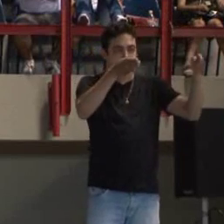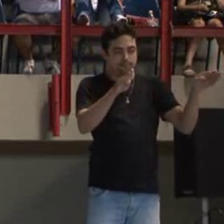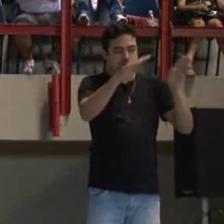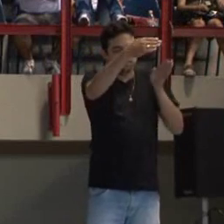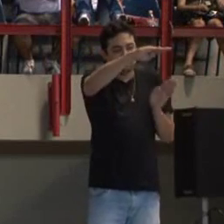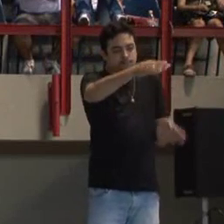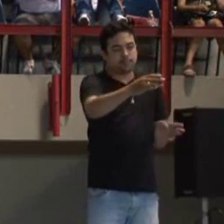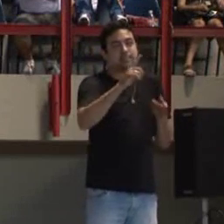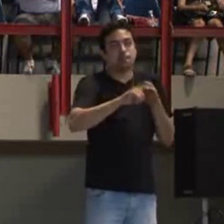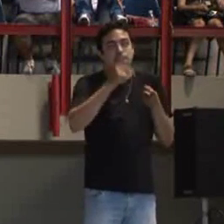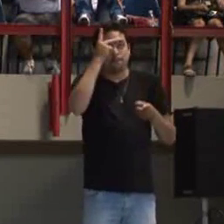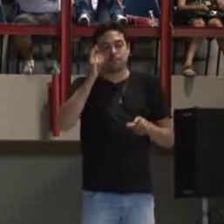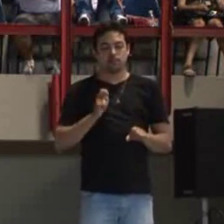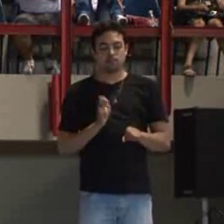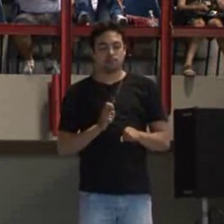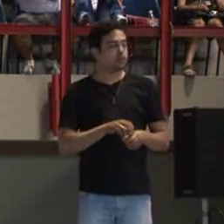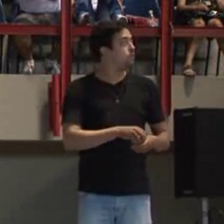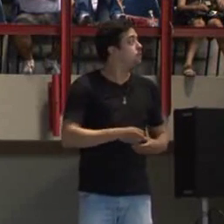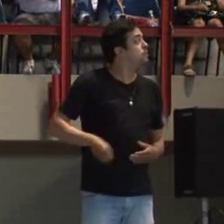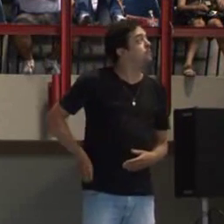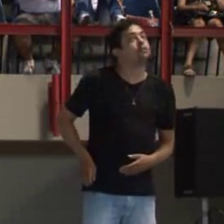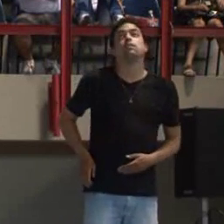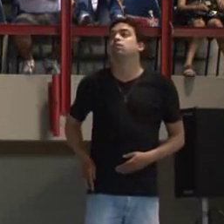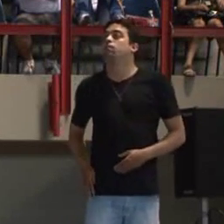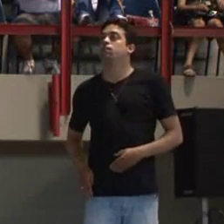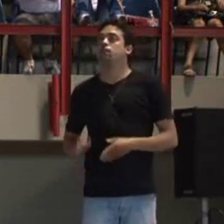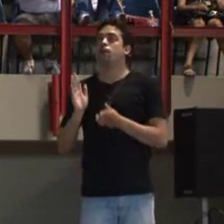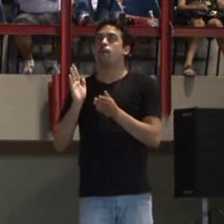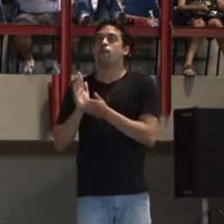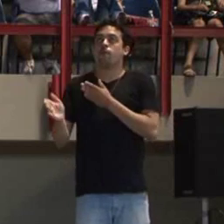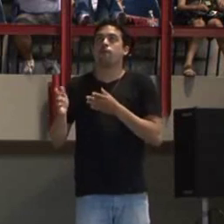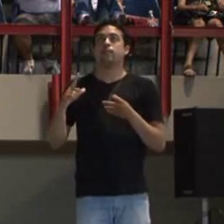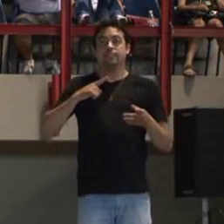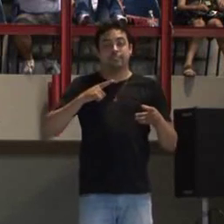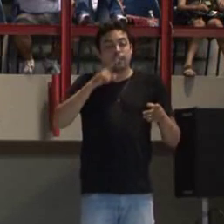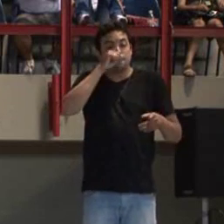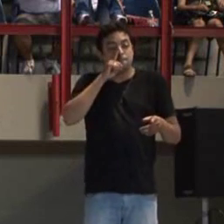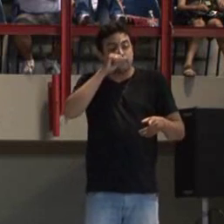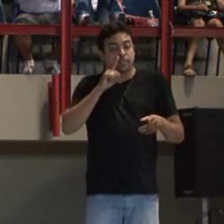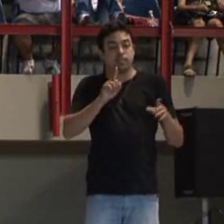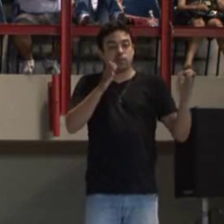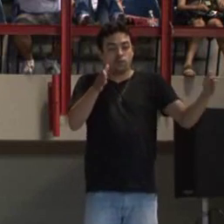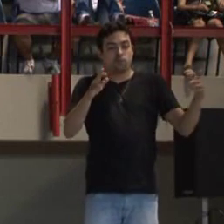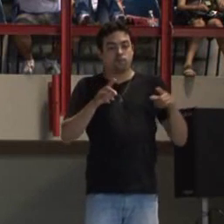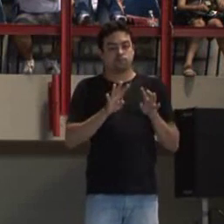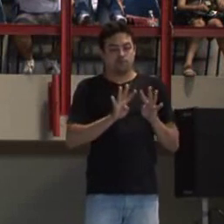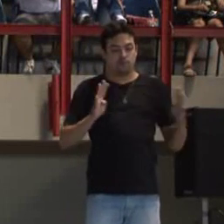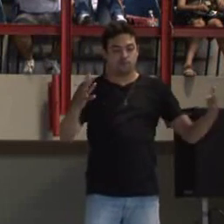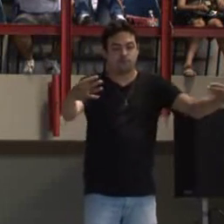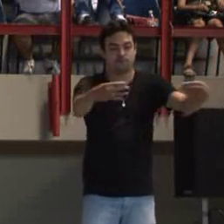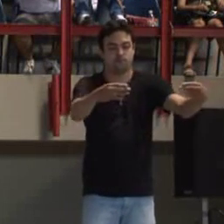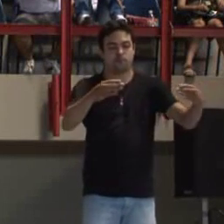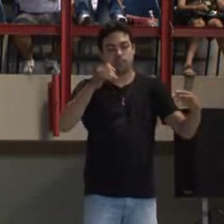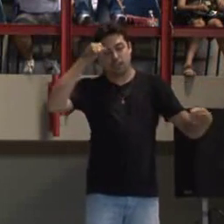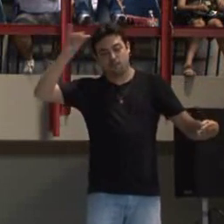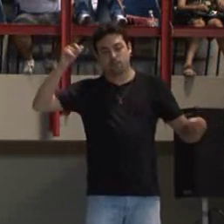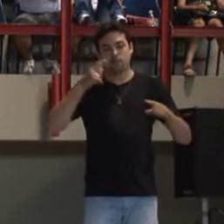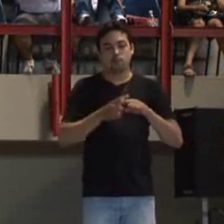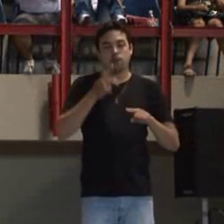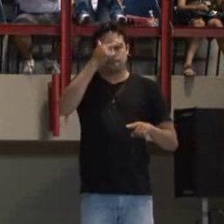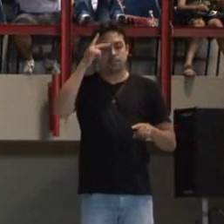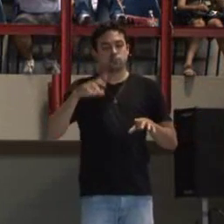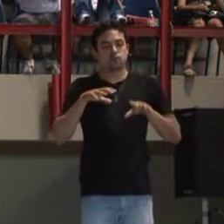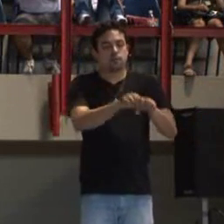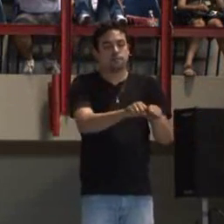mais hoje em dia que o pessoal quebra e leva um pedacinho mesmo, tá? Corre-se até o risco de ser fechada o acesso às pirâmides, por causa disso, da